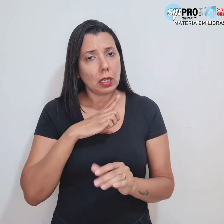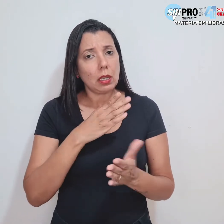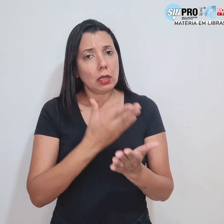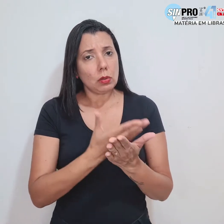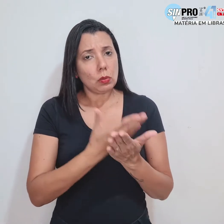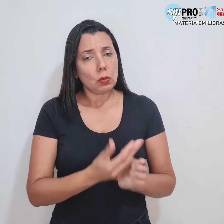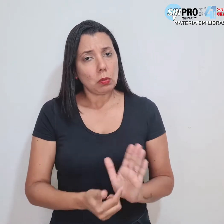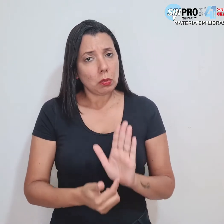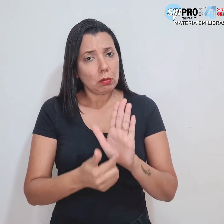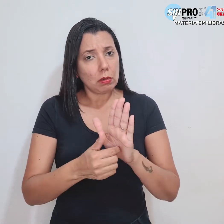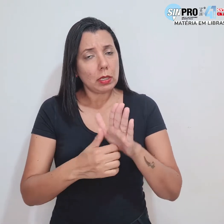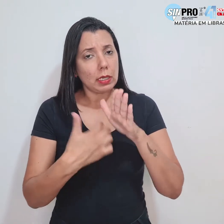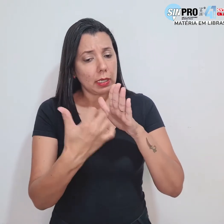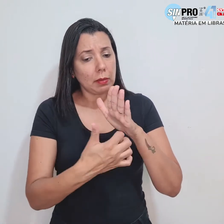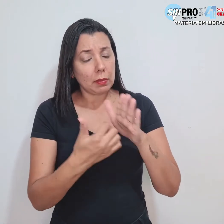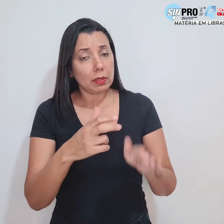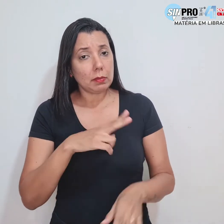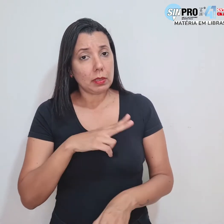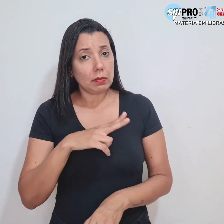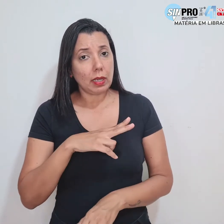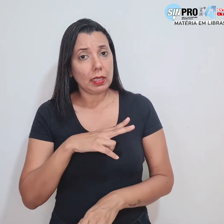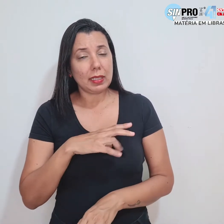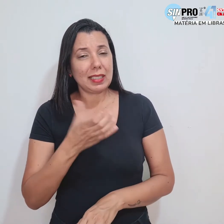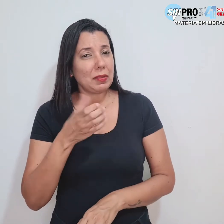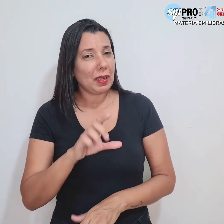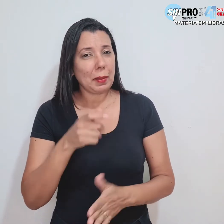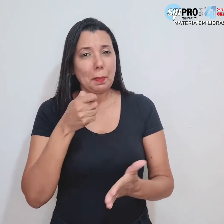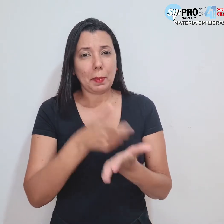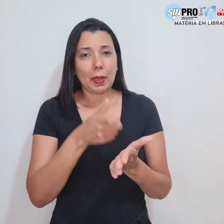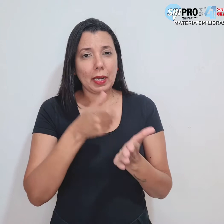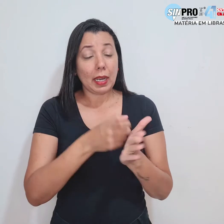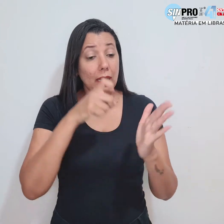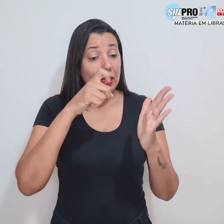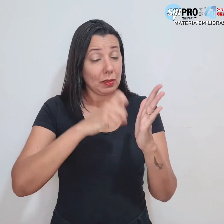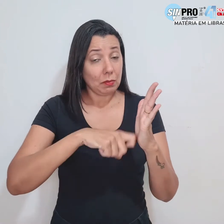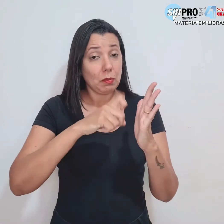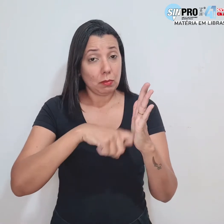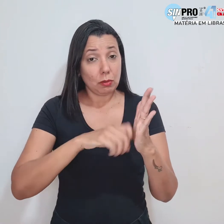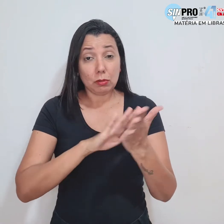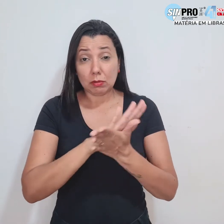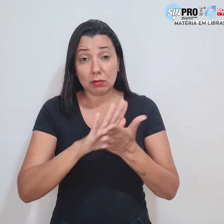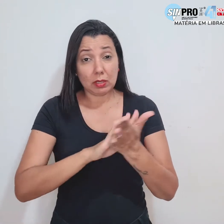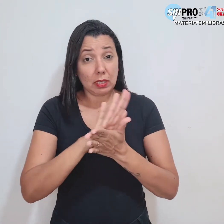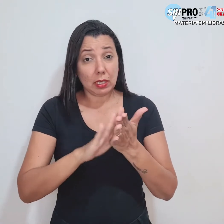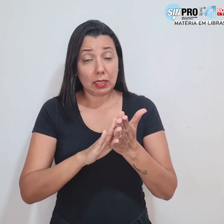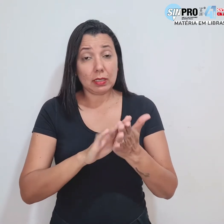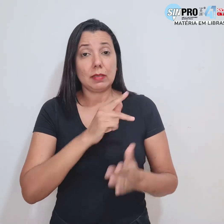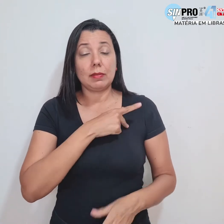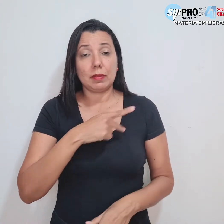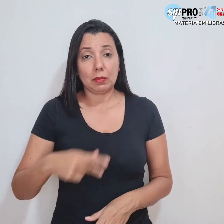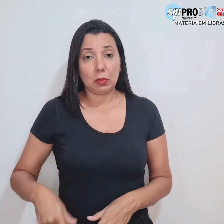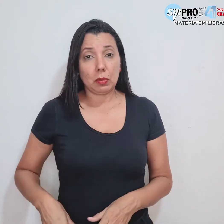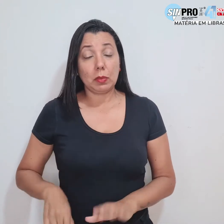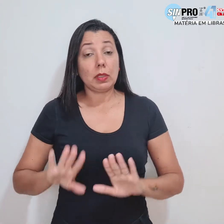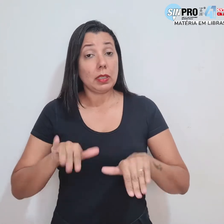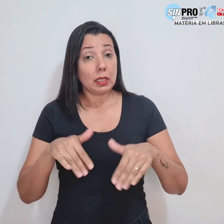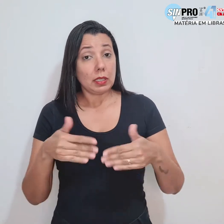Existem estudos mostrando que as empresas privadas sonegam e pagam muito menos impostos que as públicas.